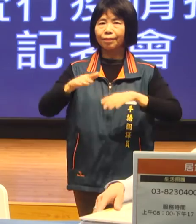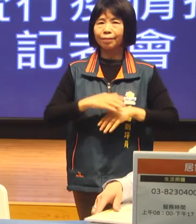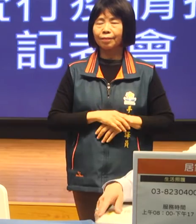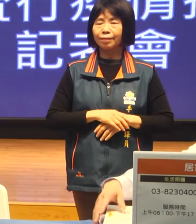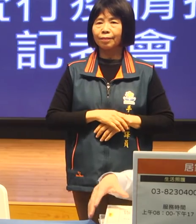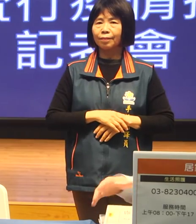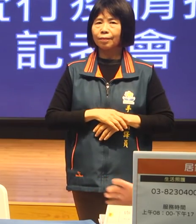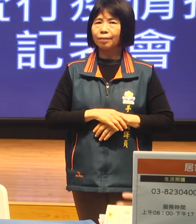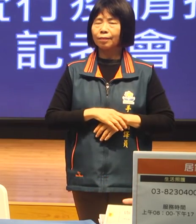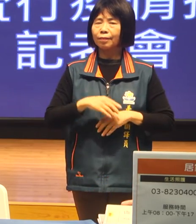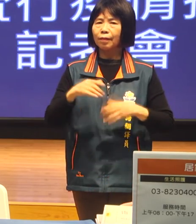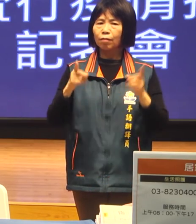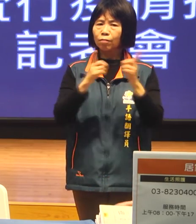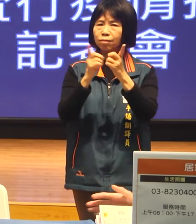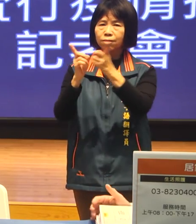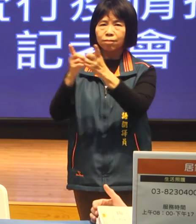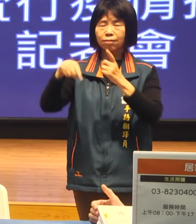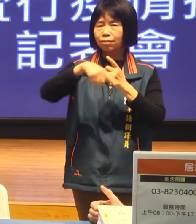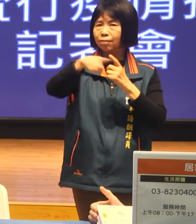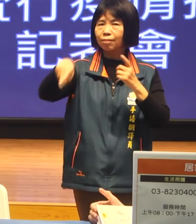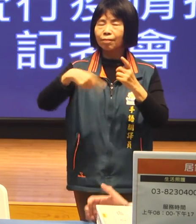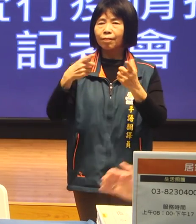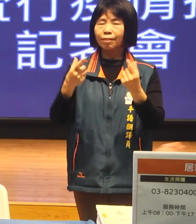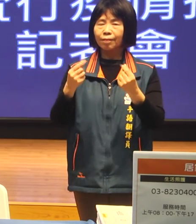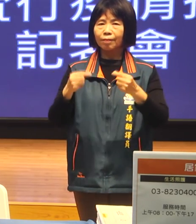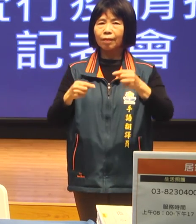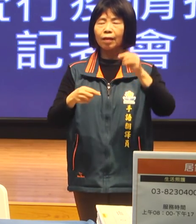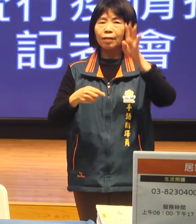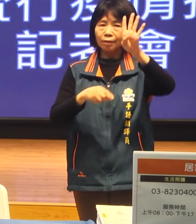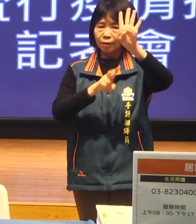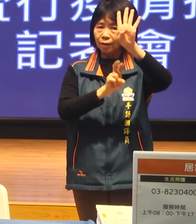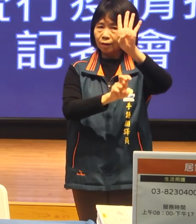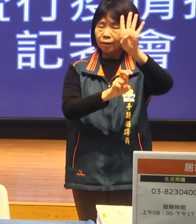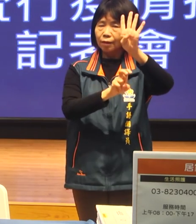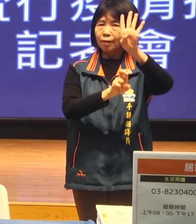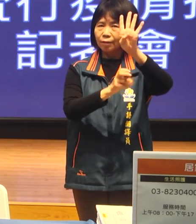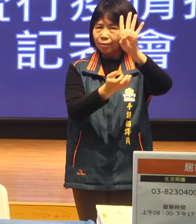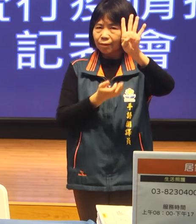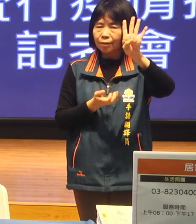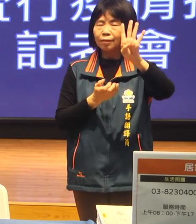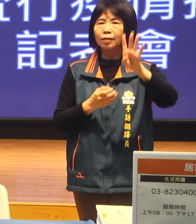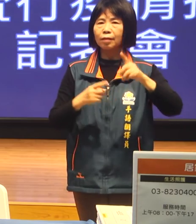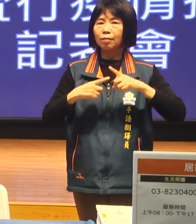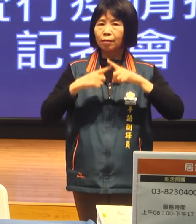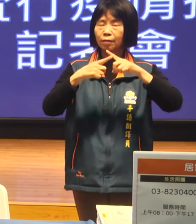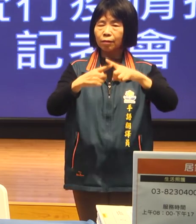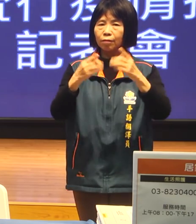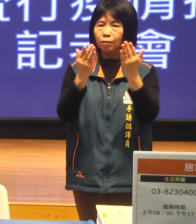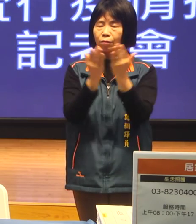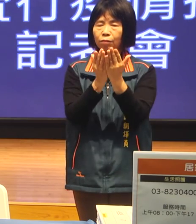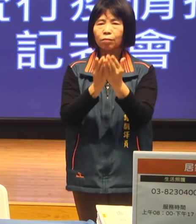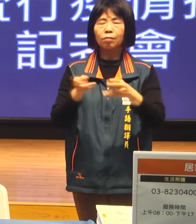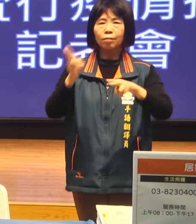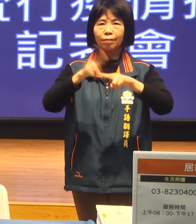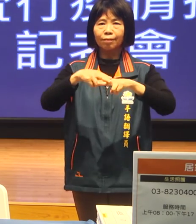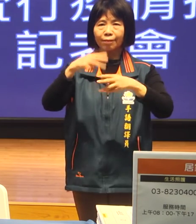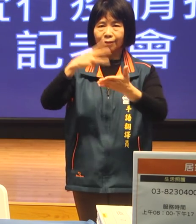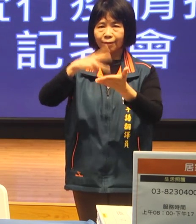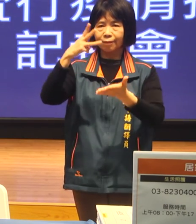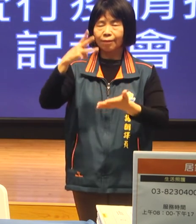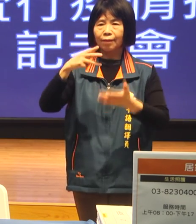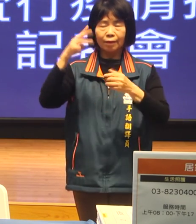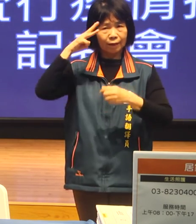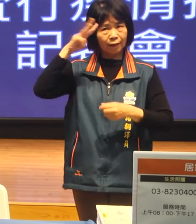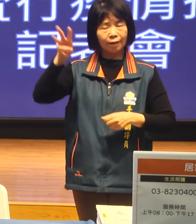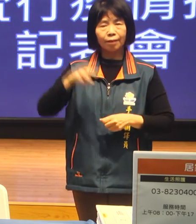那相关的接触人员也会在20号之前呢暂停实体课程3天。第二个学